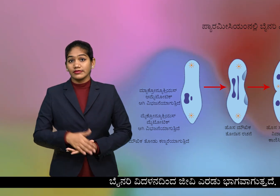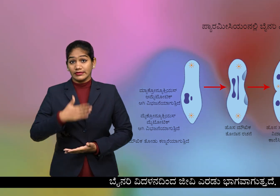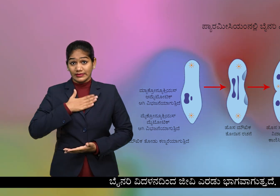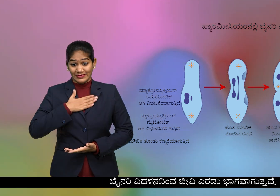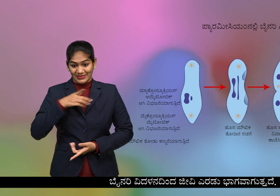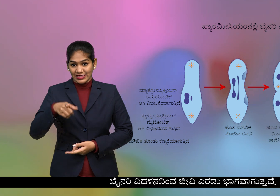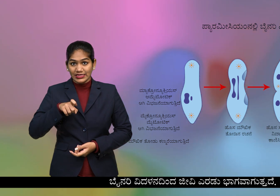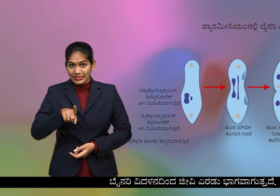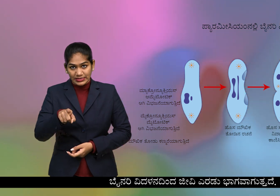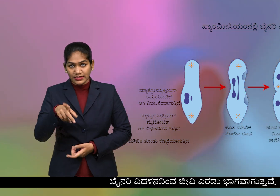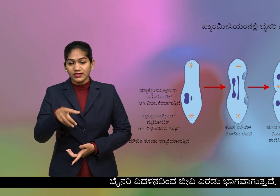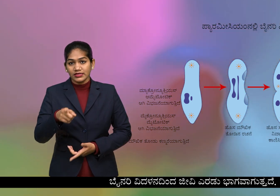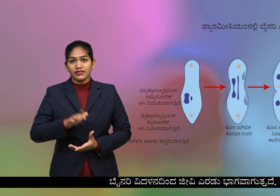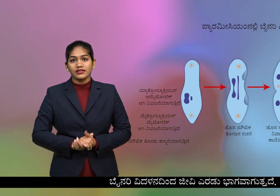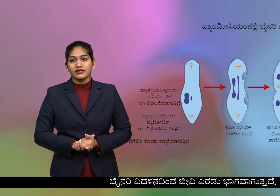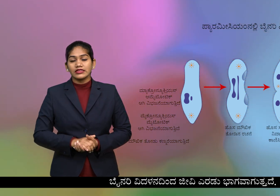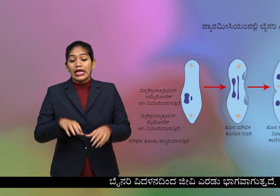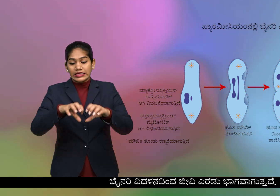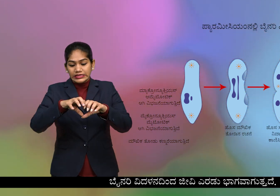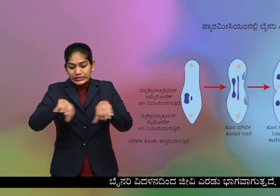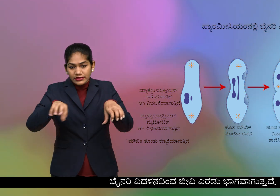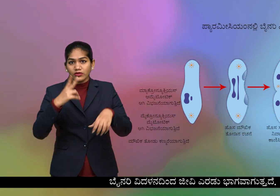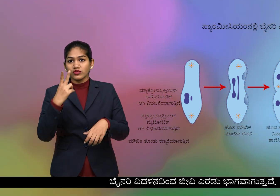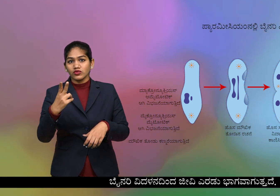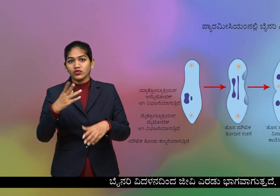ಬೈನರಿ ವಿದಳನದಿಂದ ಜೀವಿ ಎರಡು ಭಾಗಗಳಾಗತ್ತೆ.